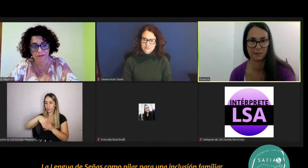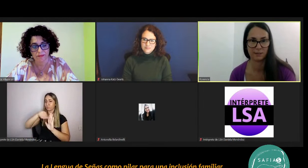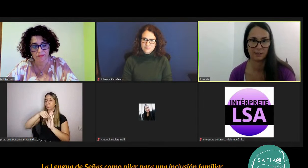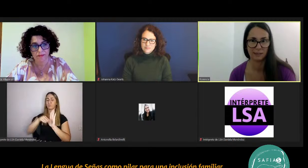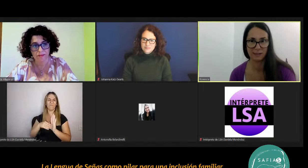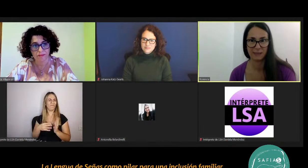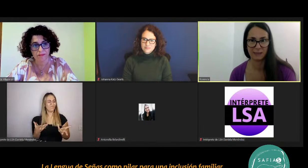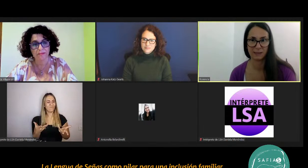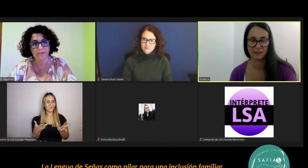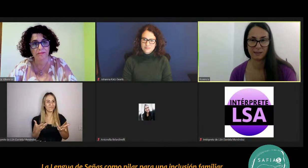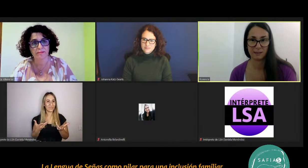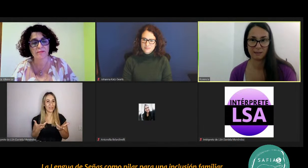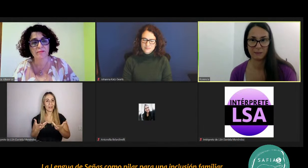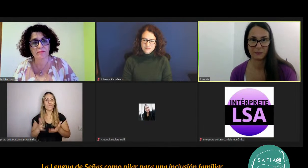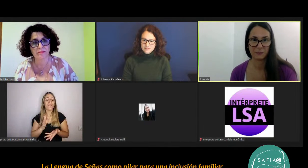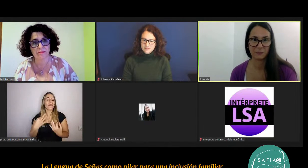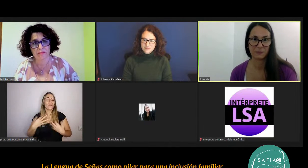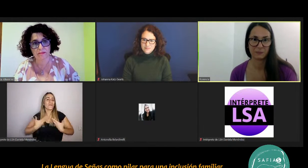familiar.